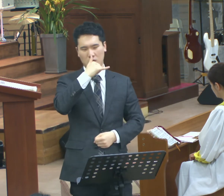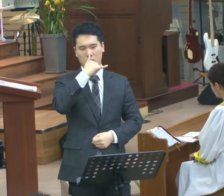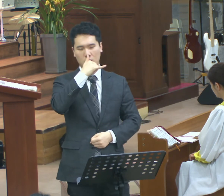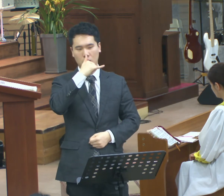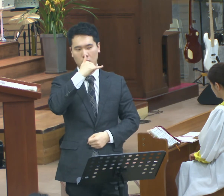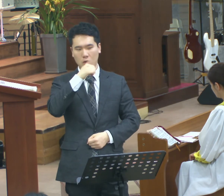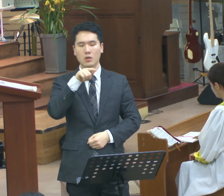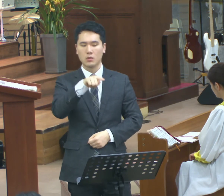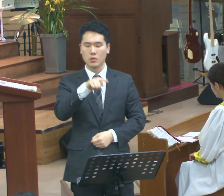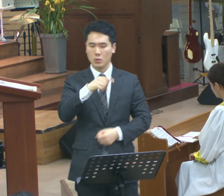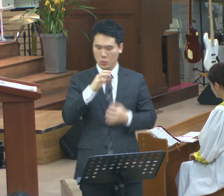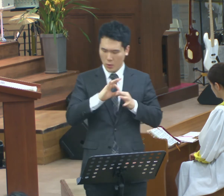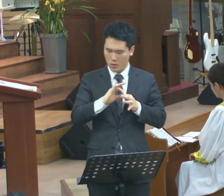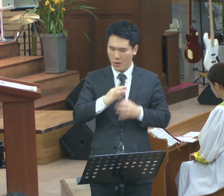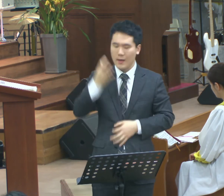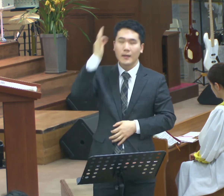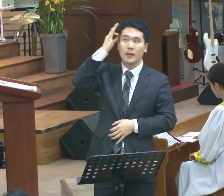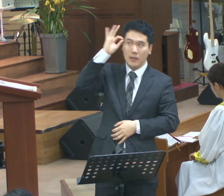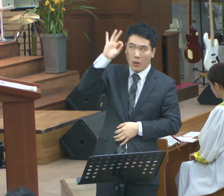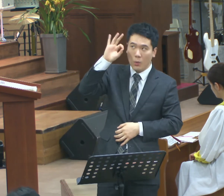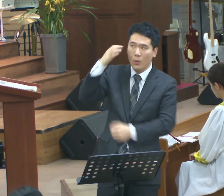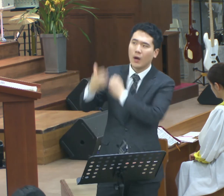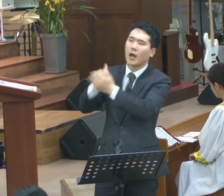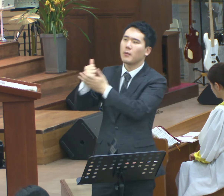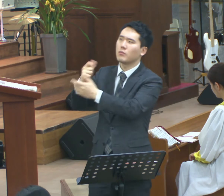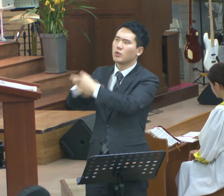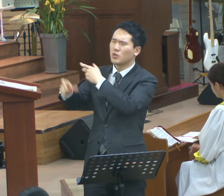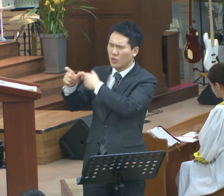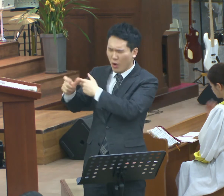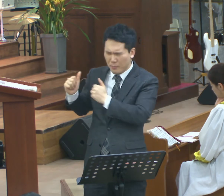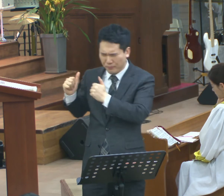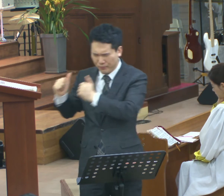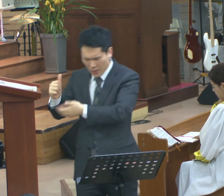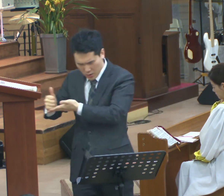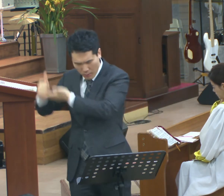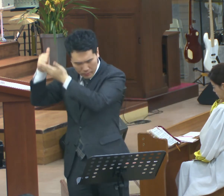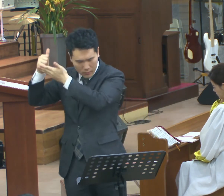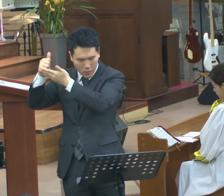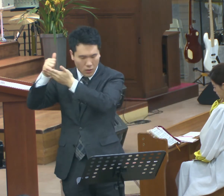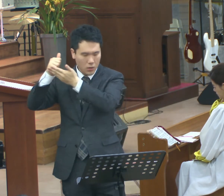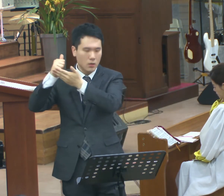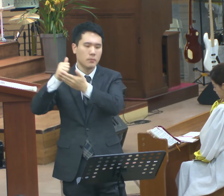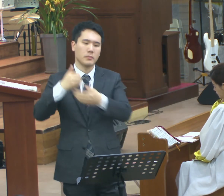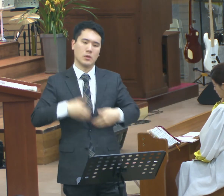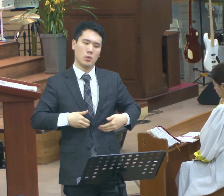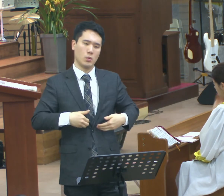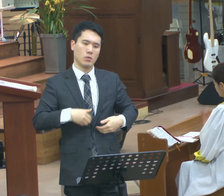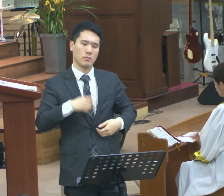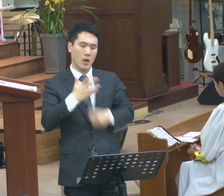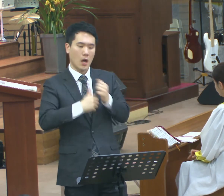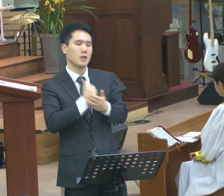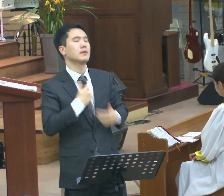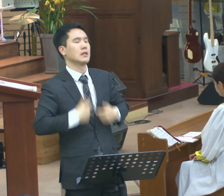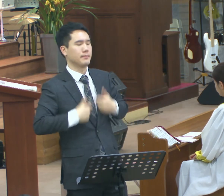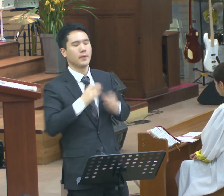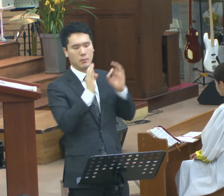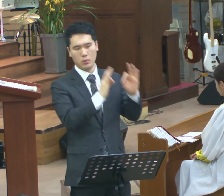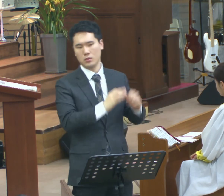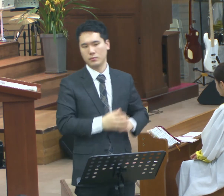그걸 이루려고 애쓰고 움직이고 할 때 하나님께서 기뻐하시는 거죠. 배고픔이나 바다에서 죽음의 위협을